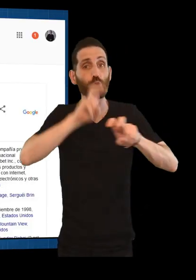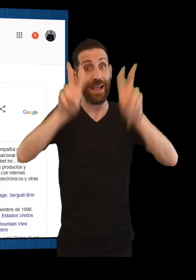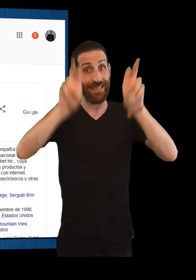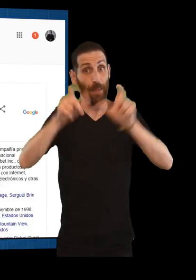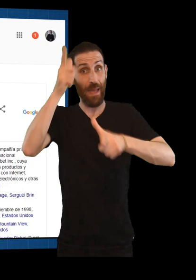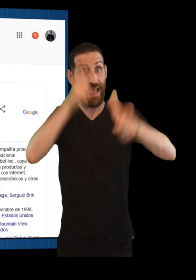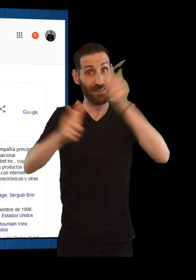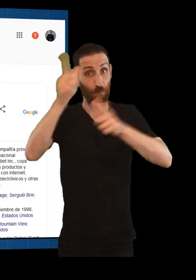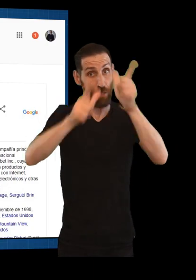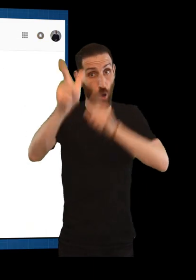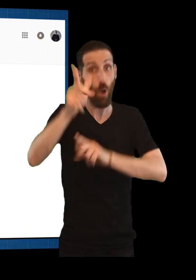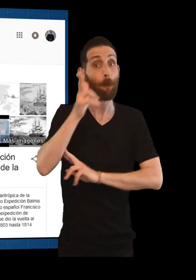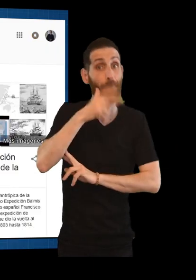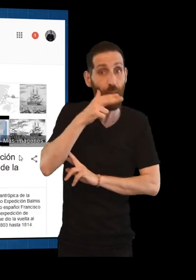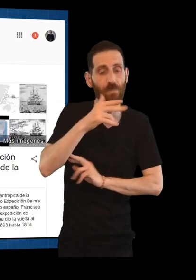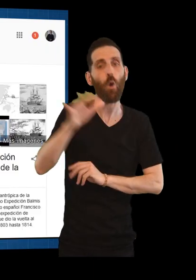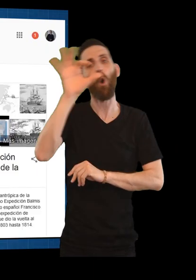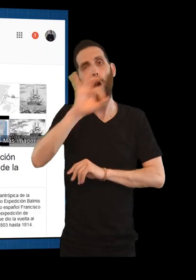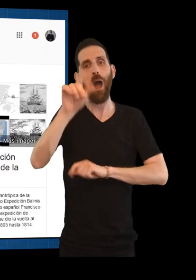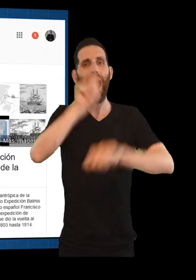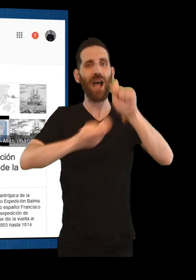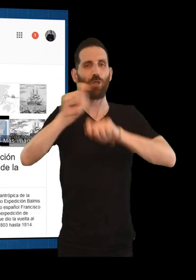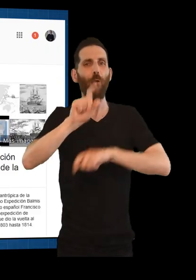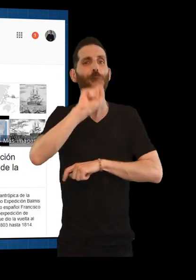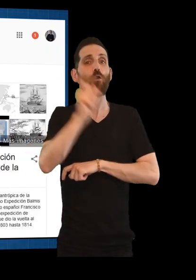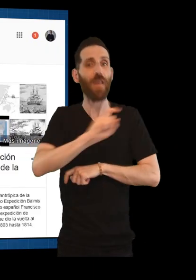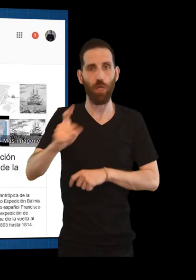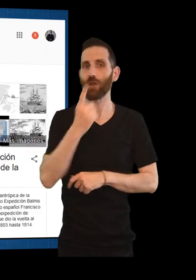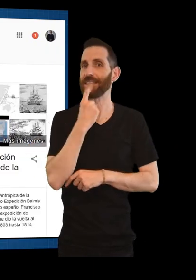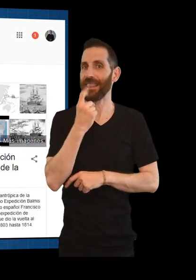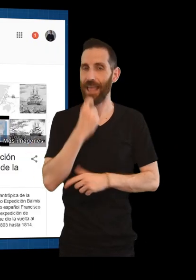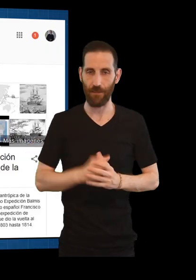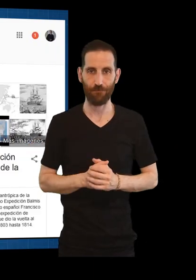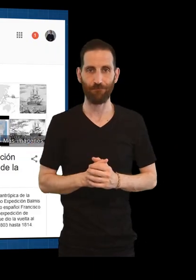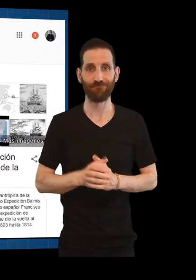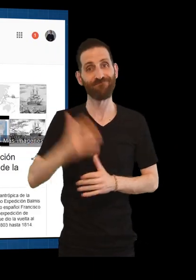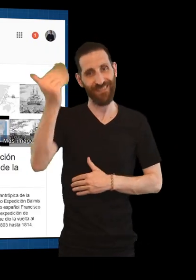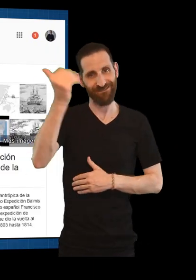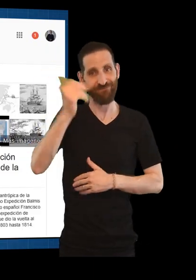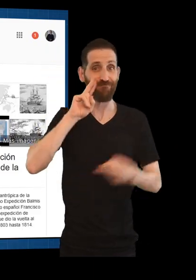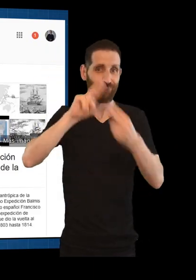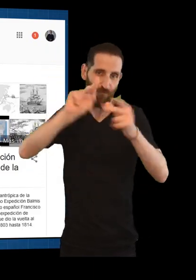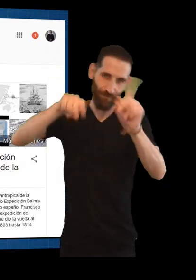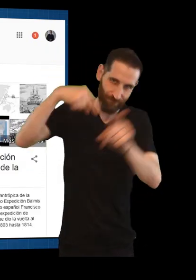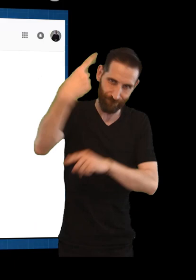mirade pola expedición Valmis ou pola asociación Isabel Federal. Aburiño, vemonos na seguinte.